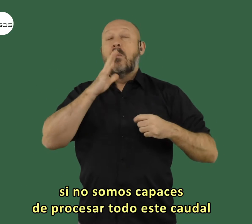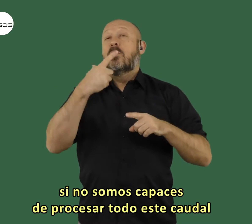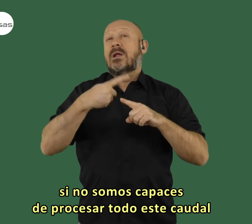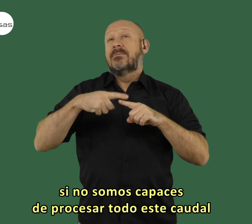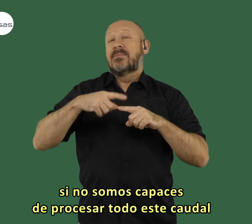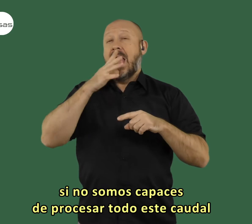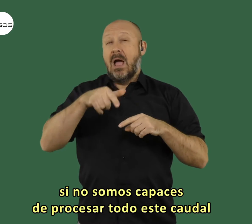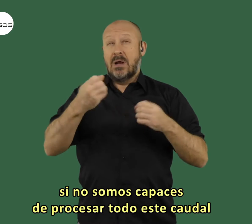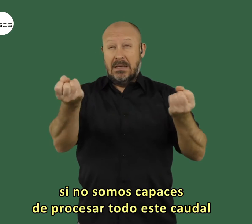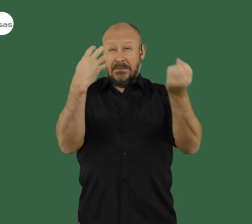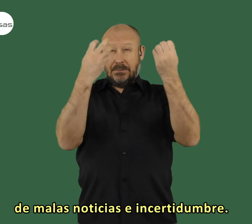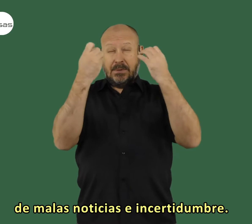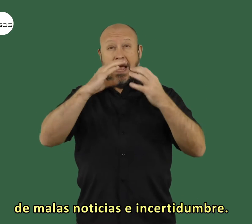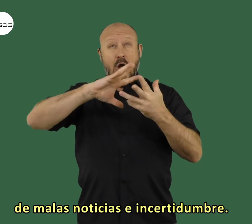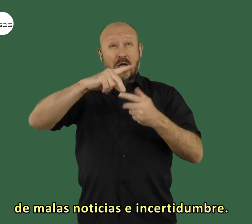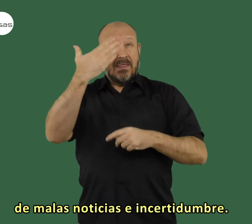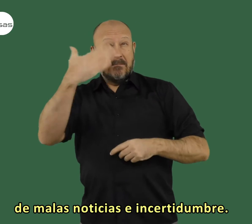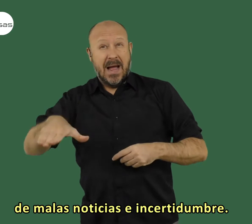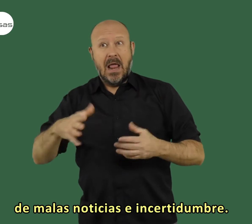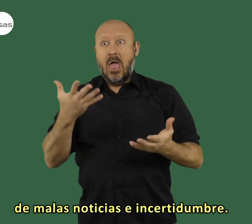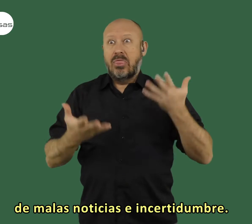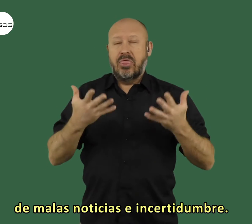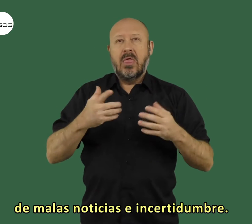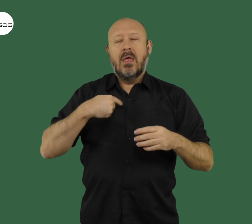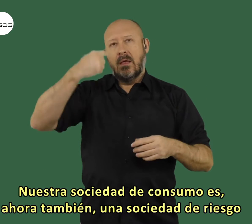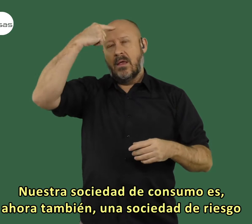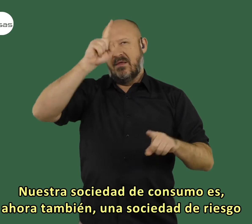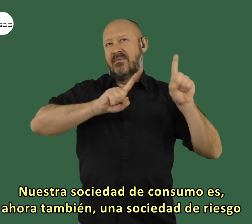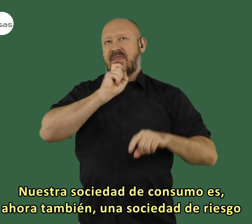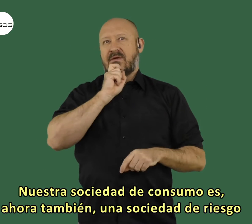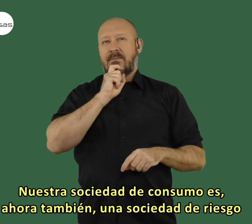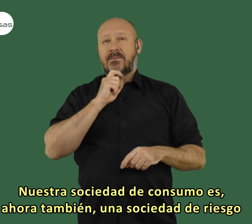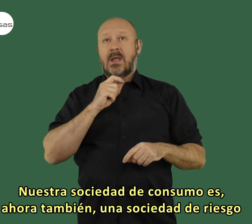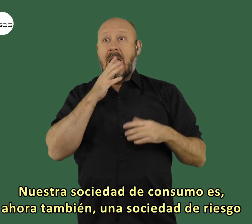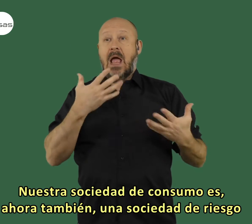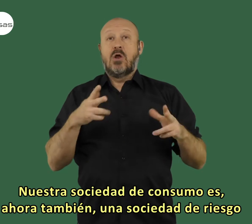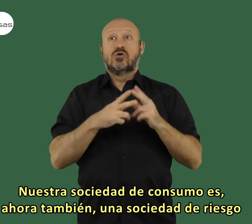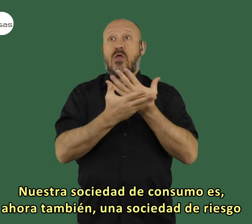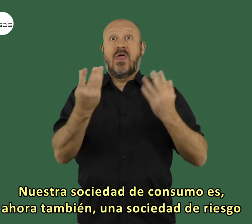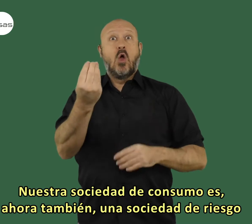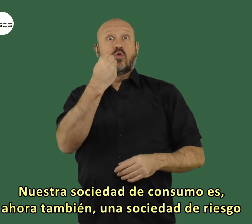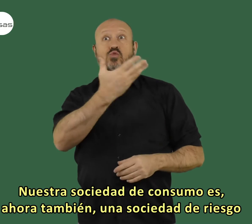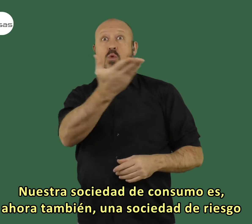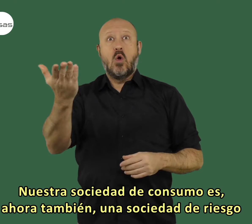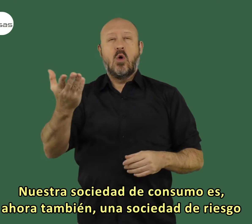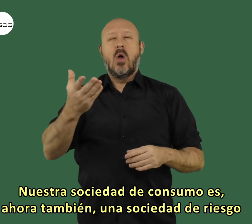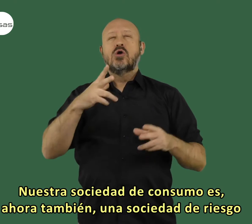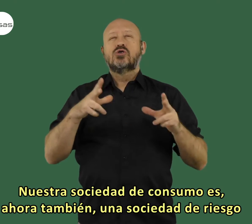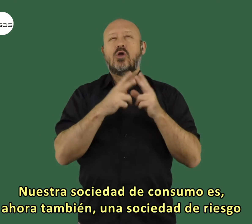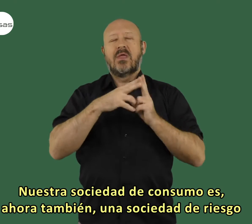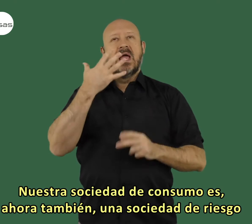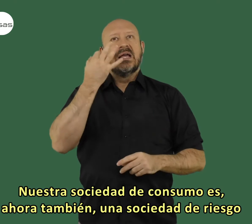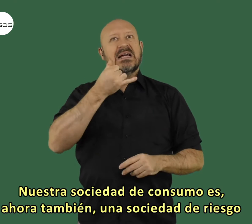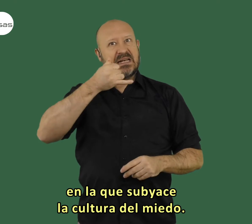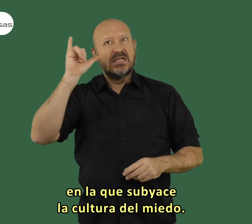somos capaces de procesar todo este caudal de malas noticias e incertidumbre. Nuestra sociedad de consumo es, ahora también,